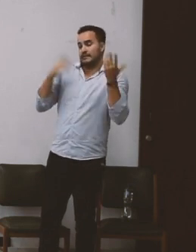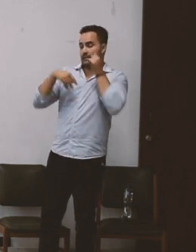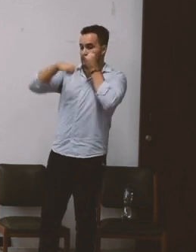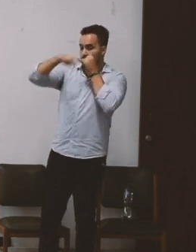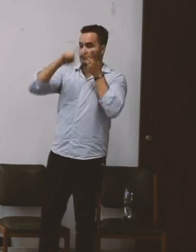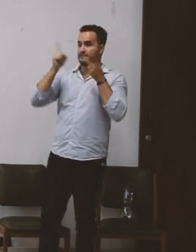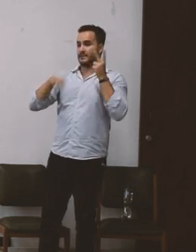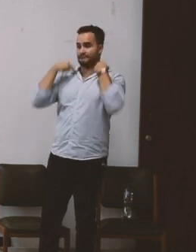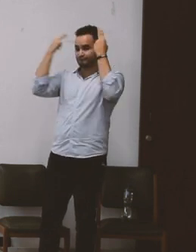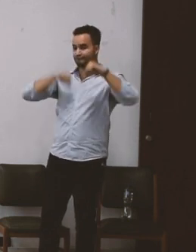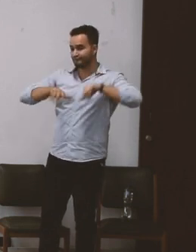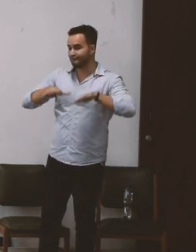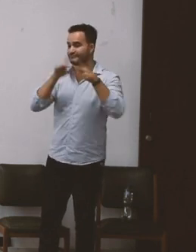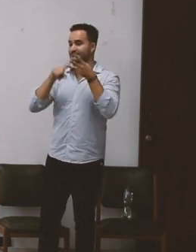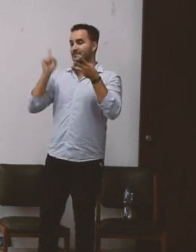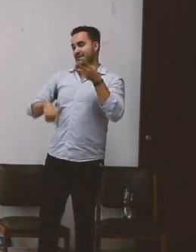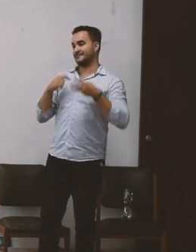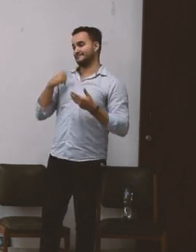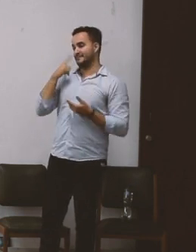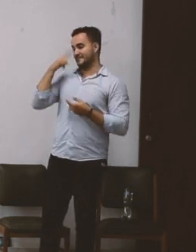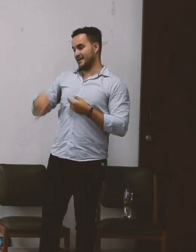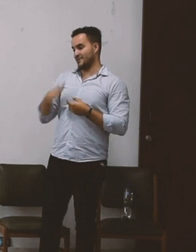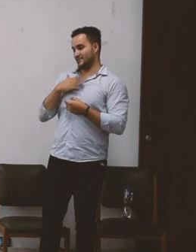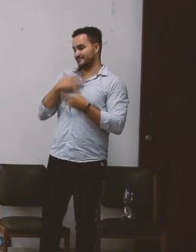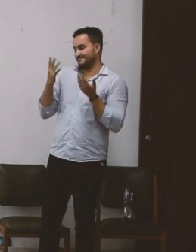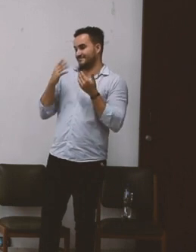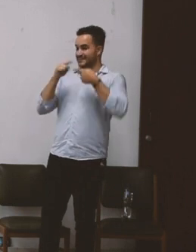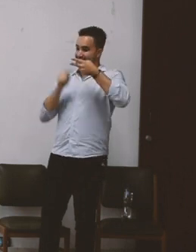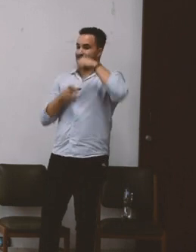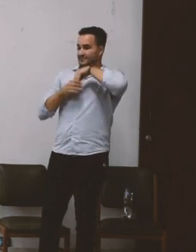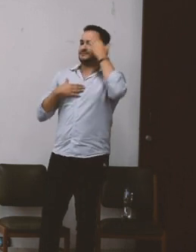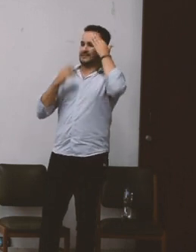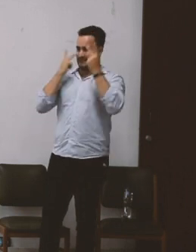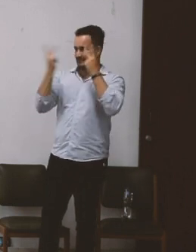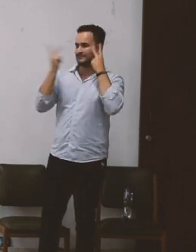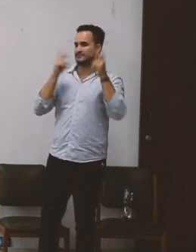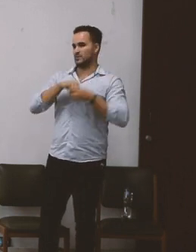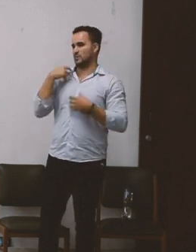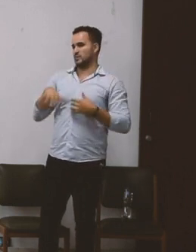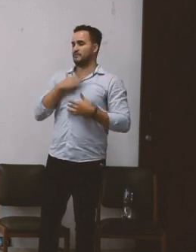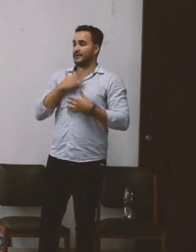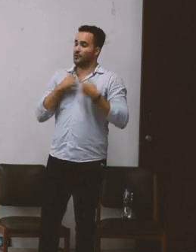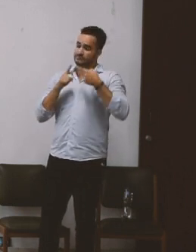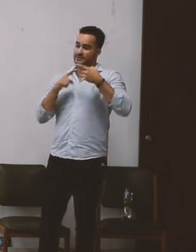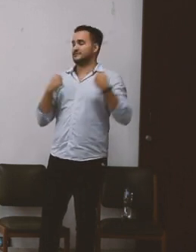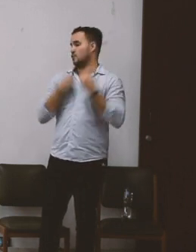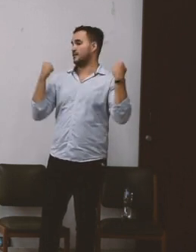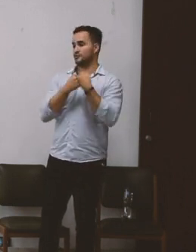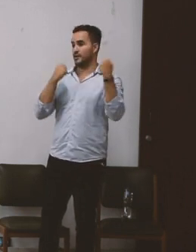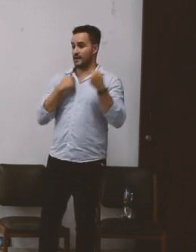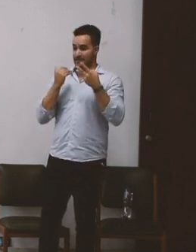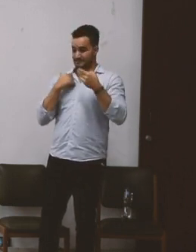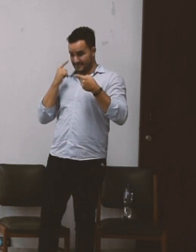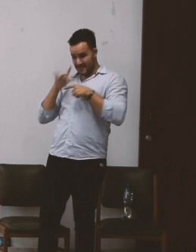y activista. Estas tres localizaciones mantienen a mi subjetividad en una tensión constante y contradictoria. Recientemente